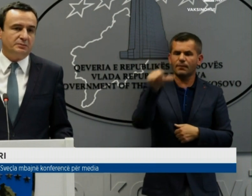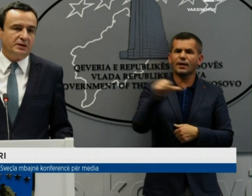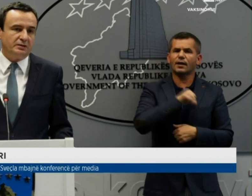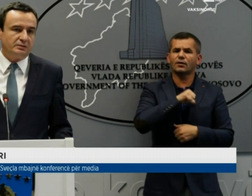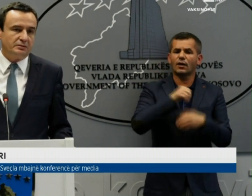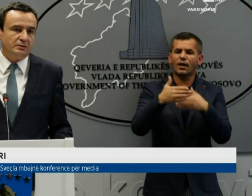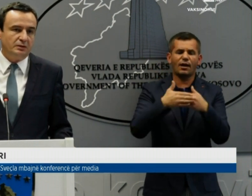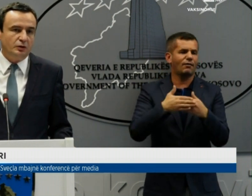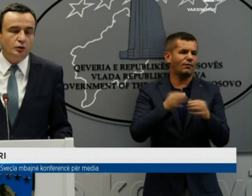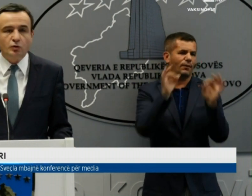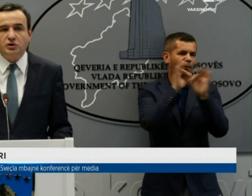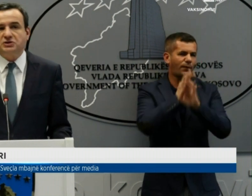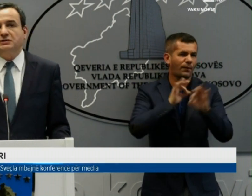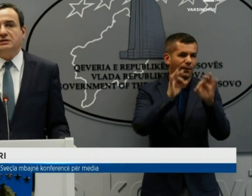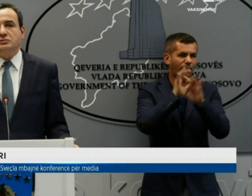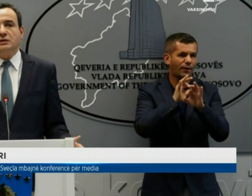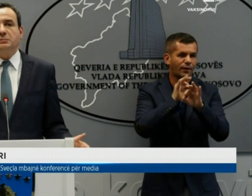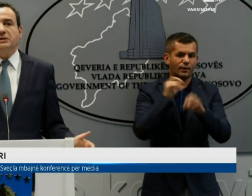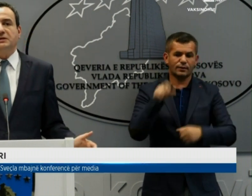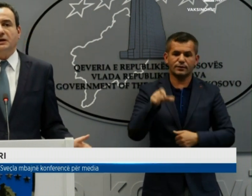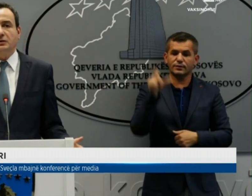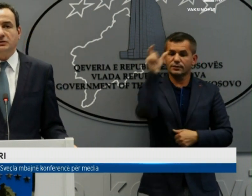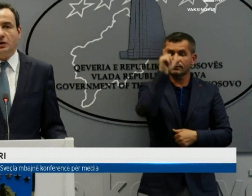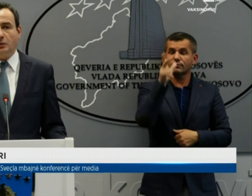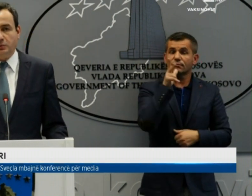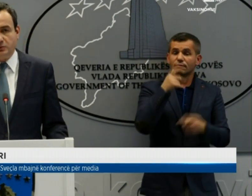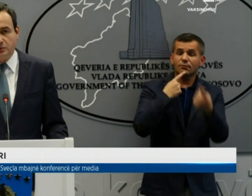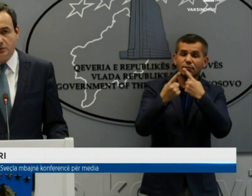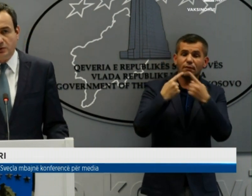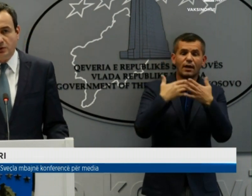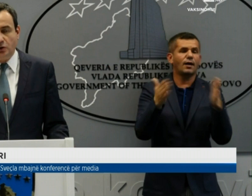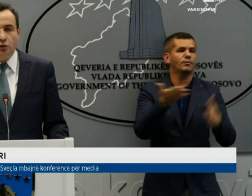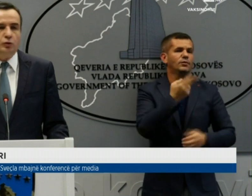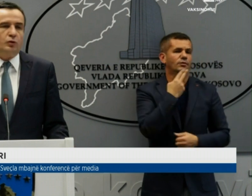fëqinësi të mirë, nuk është e interesuar për dialog të hapur,